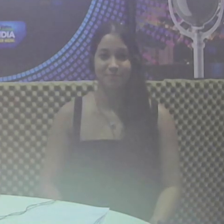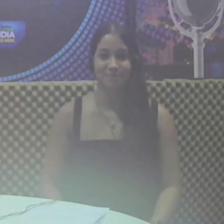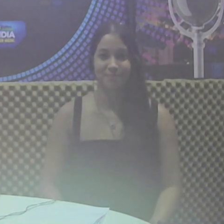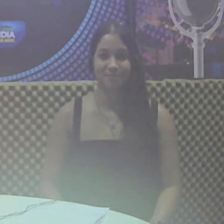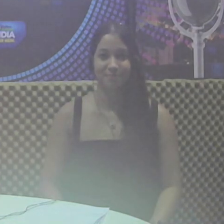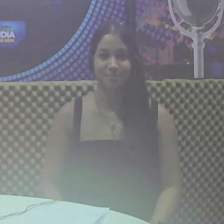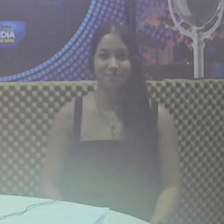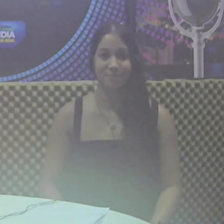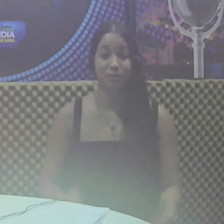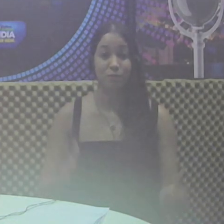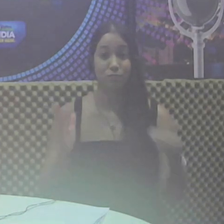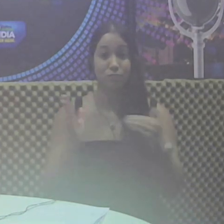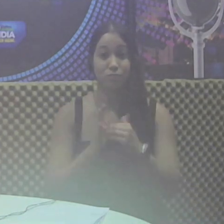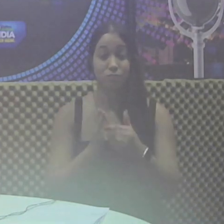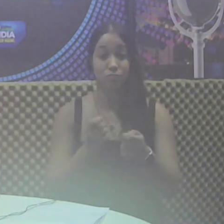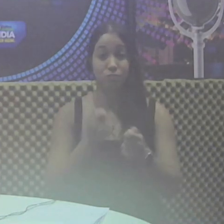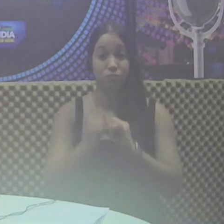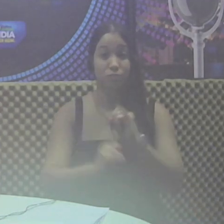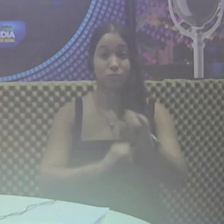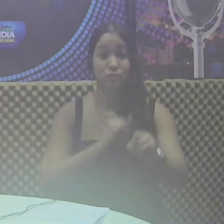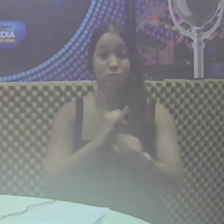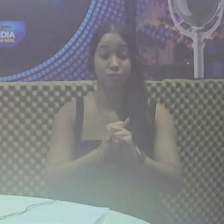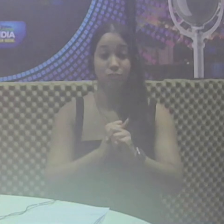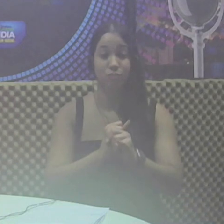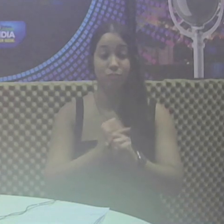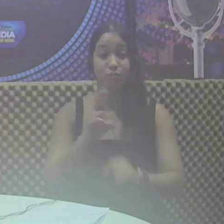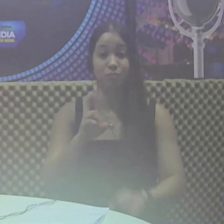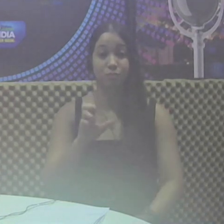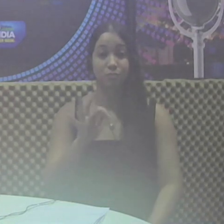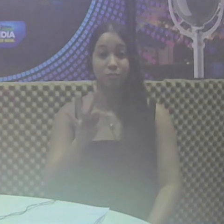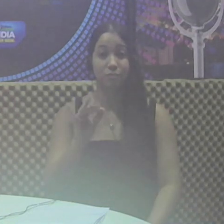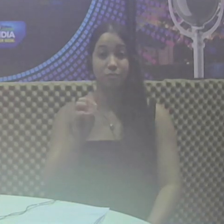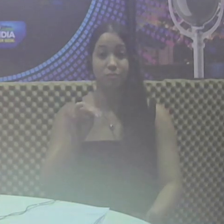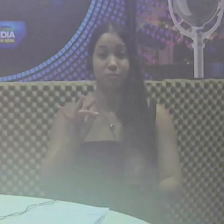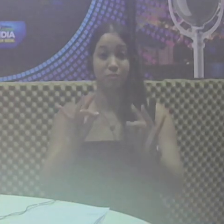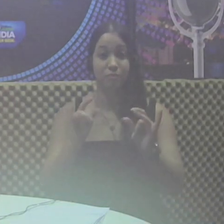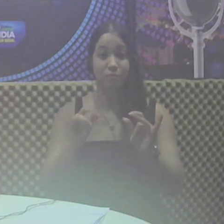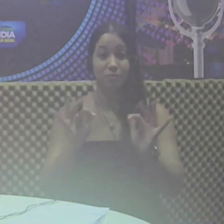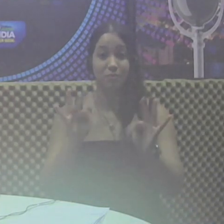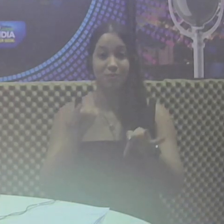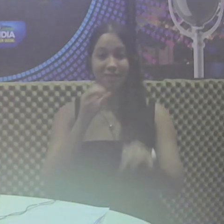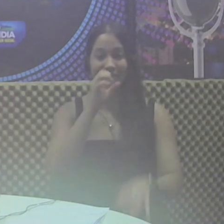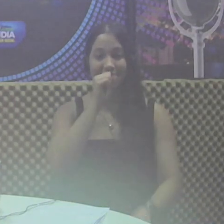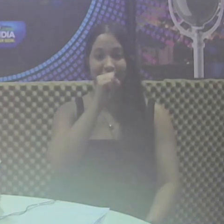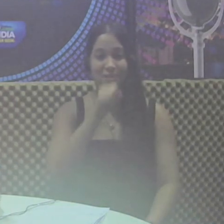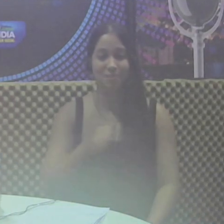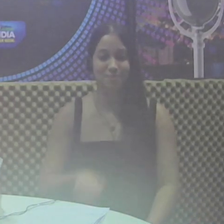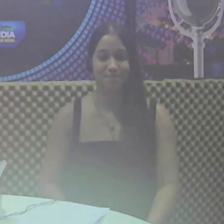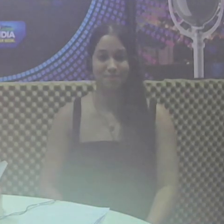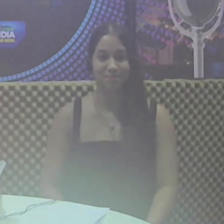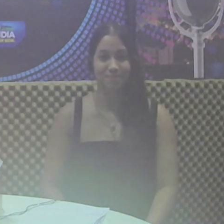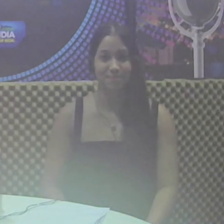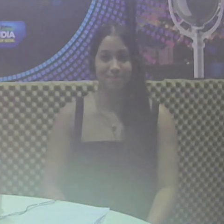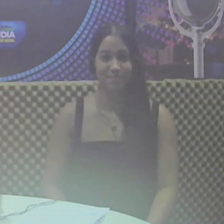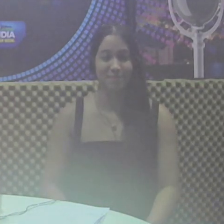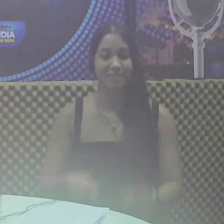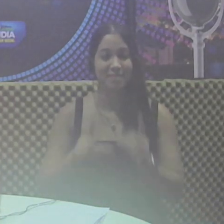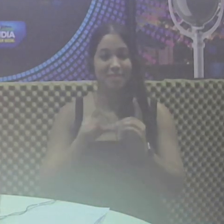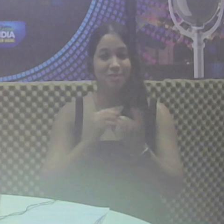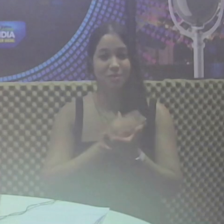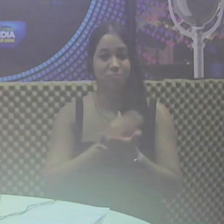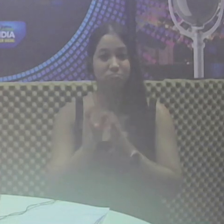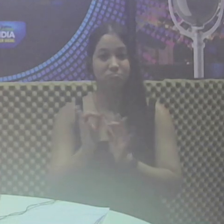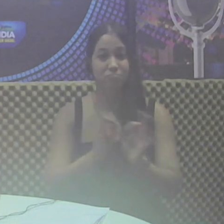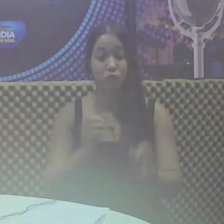Prazo para renegociação online de dívidas pelo programa Refins Era Tudo termina neste sábado. DEMAI inicia a operação